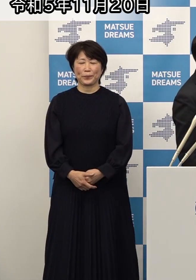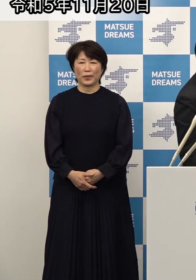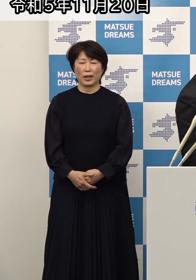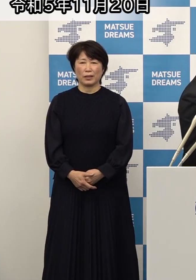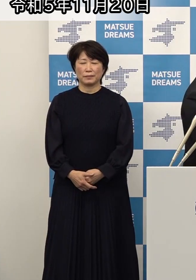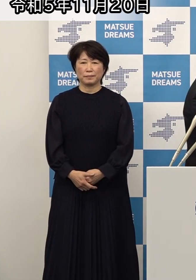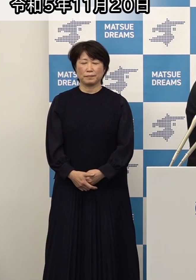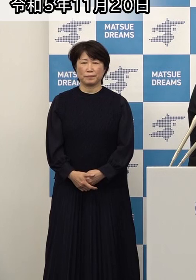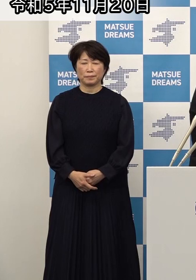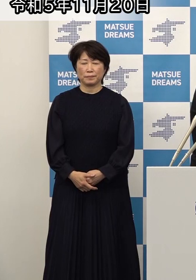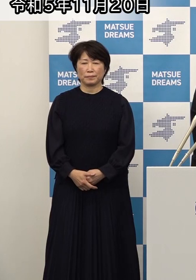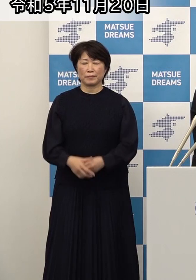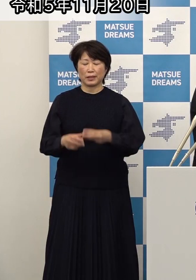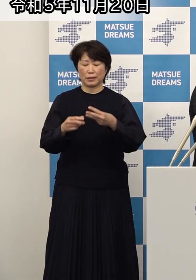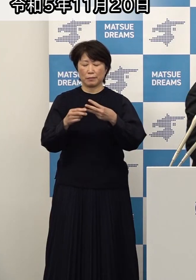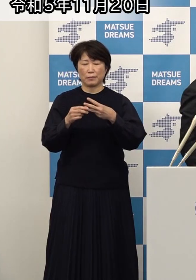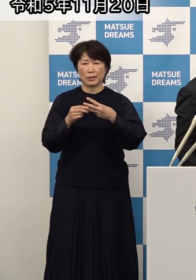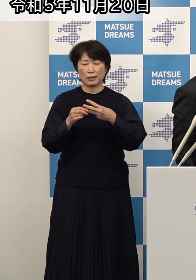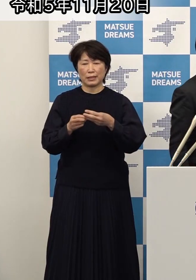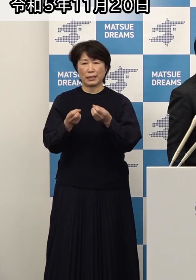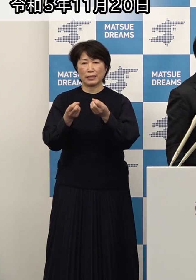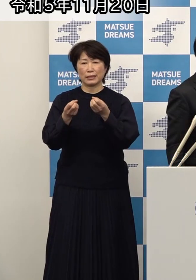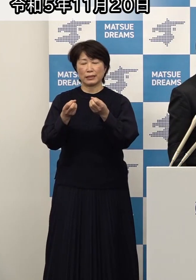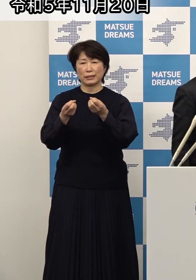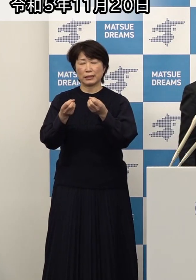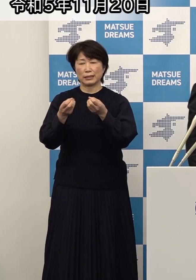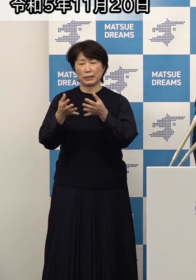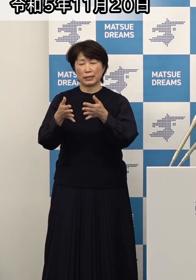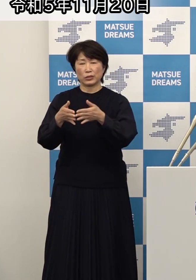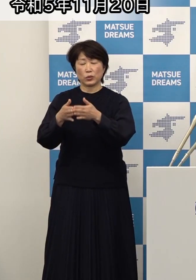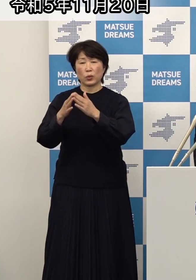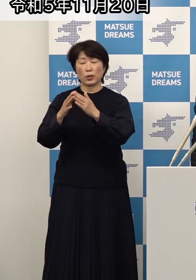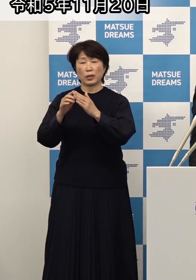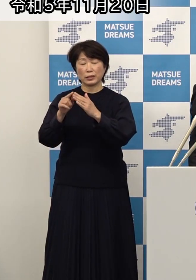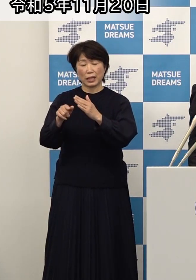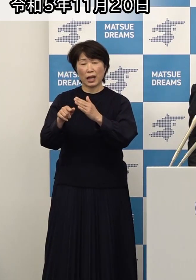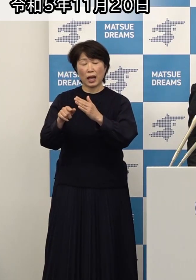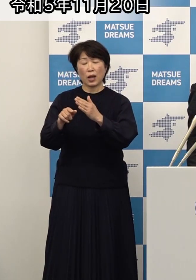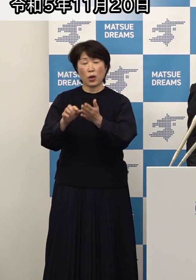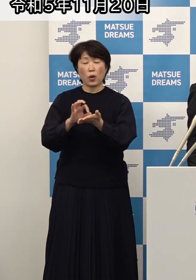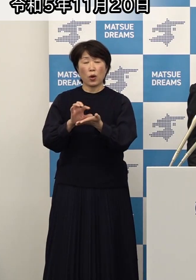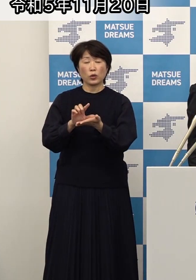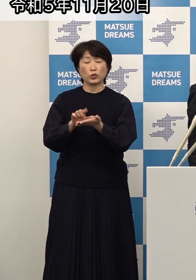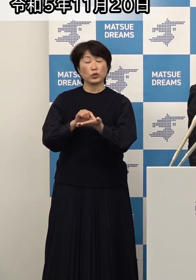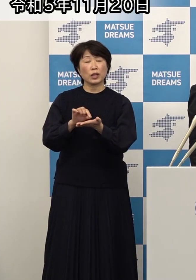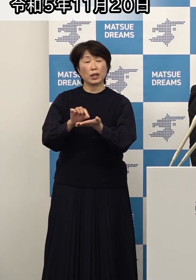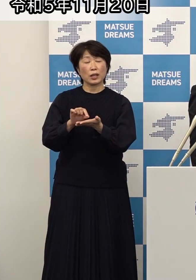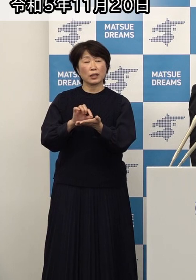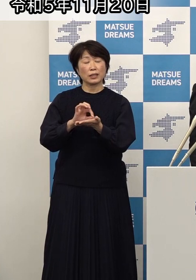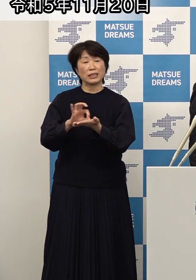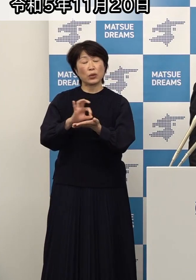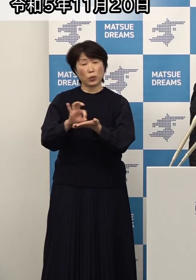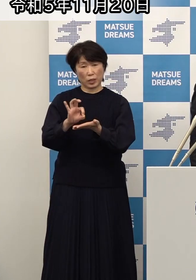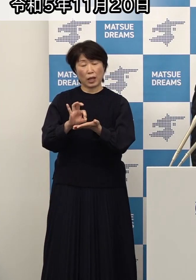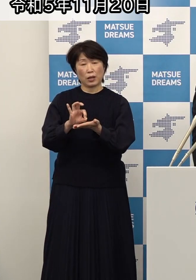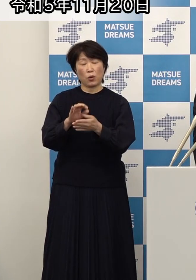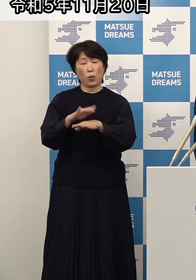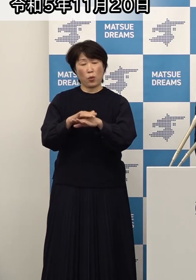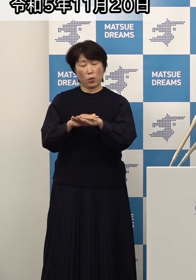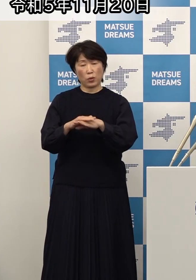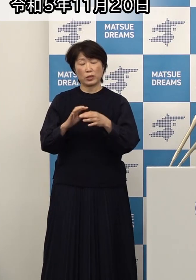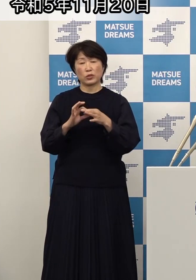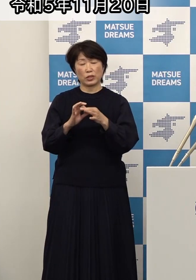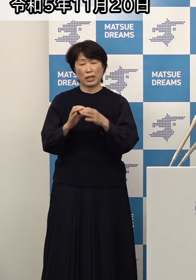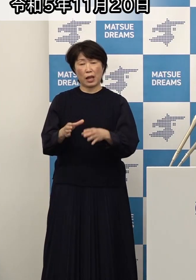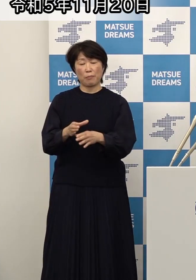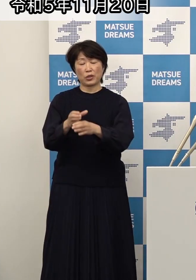続きまして3つ目、新庁舎の利活用、これまで取り組んでおりますことについてここでまとめてですね報告を